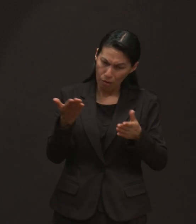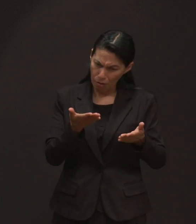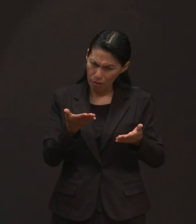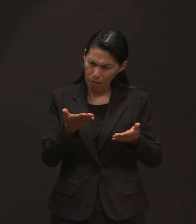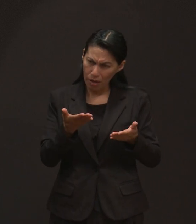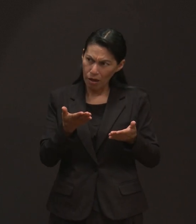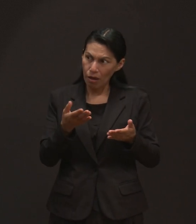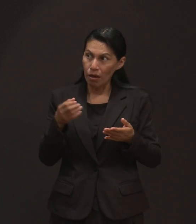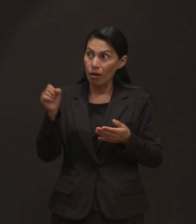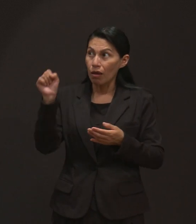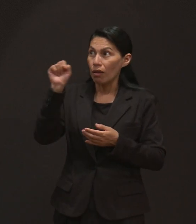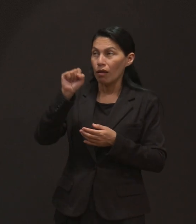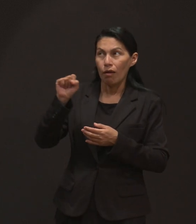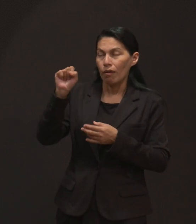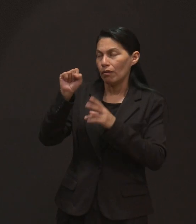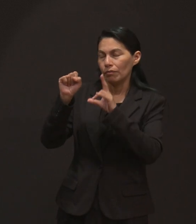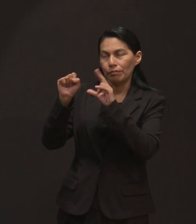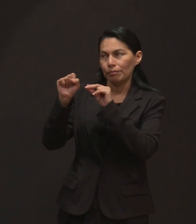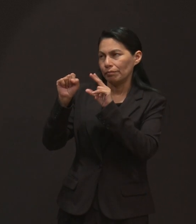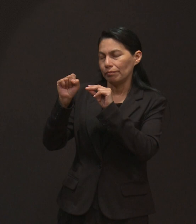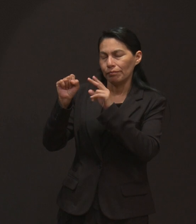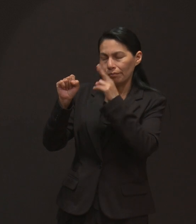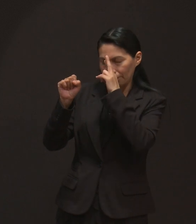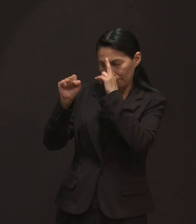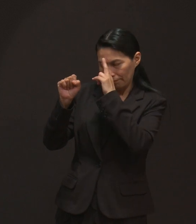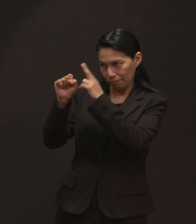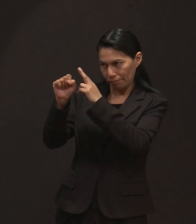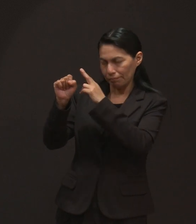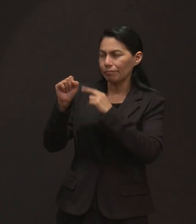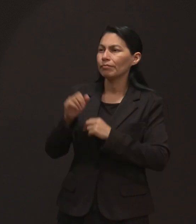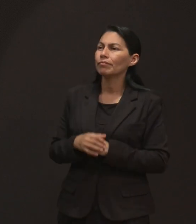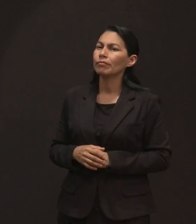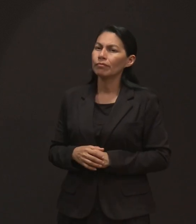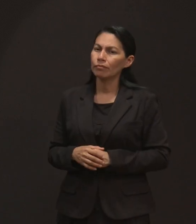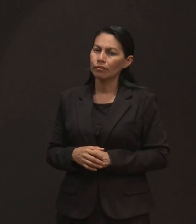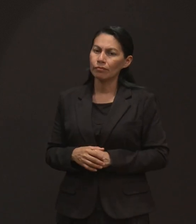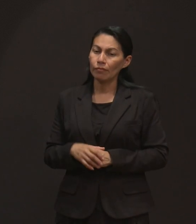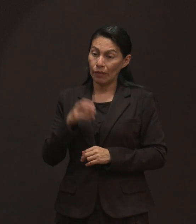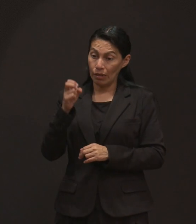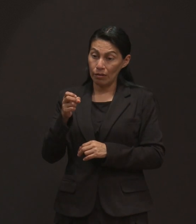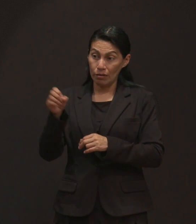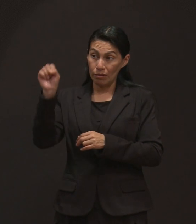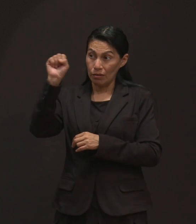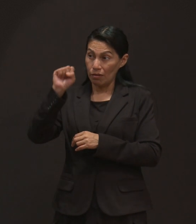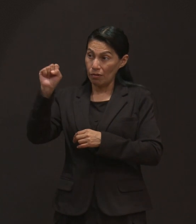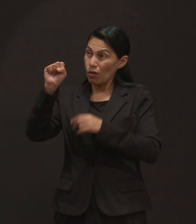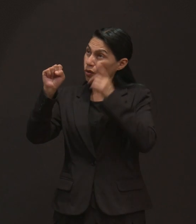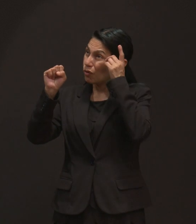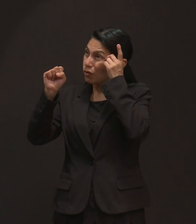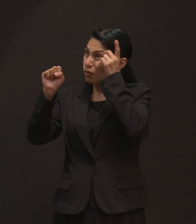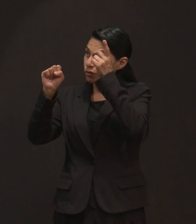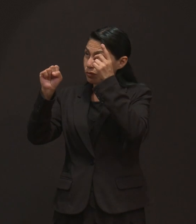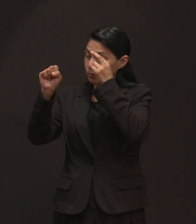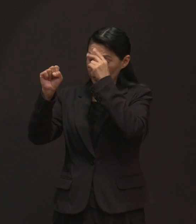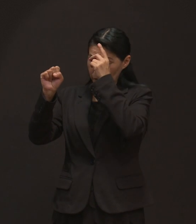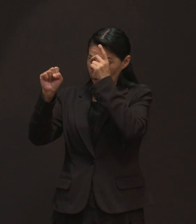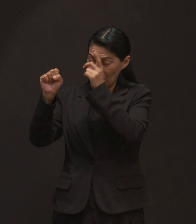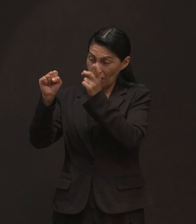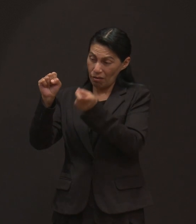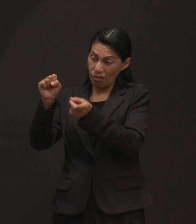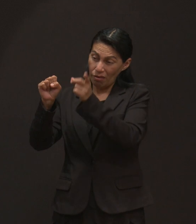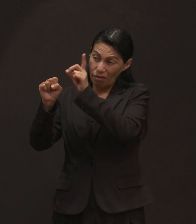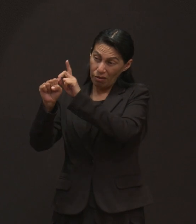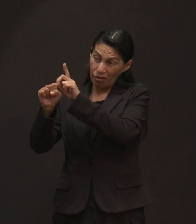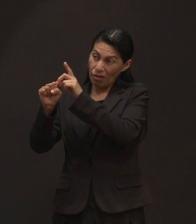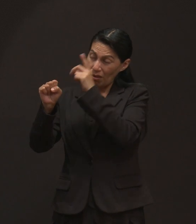se les el presente, día sábado, ¿no? Siempre, pues, respetan el día de Dios. Fíjate qué interesante es que